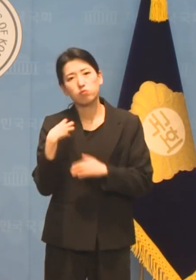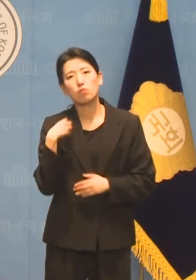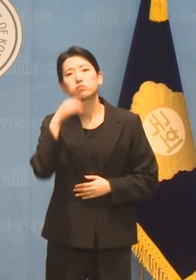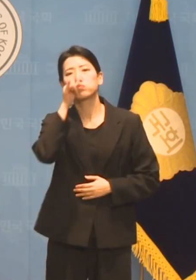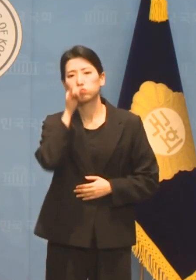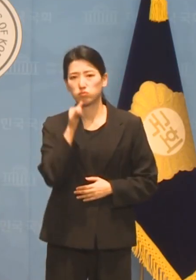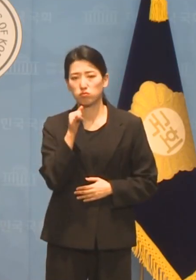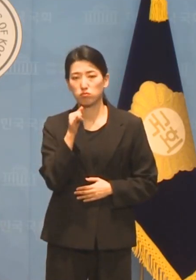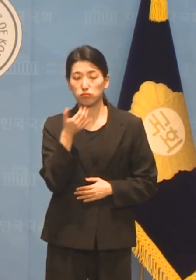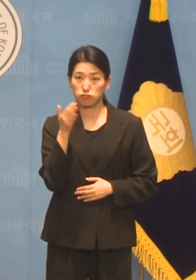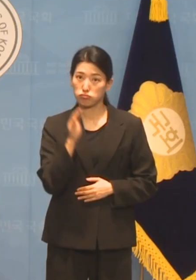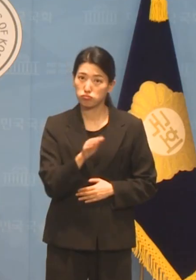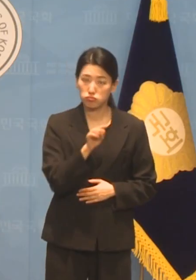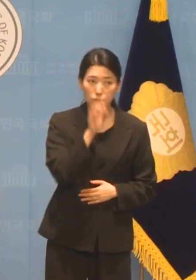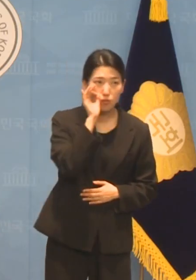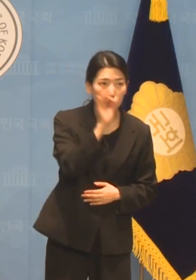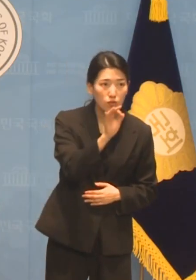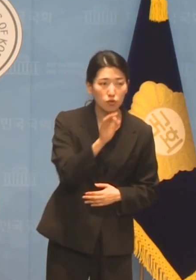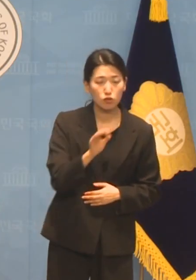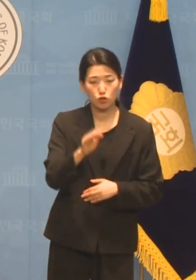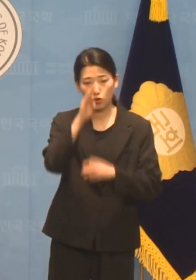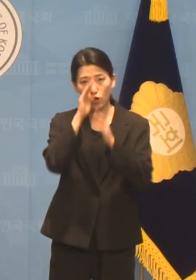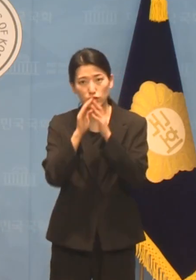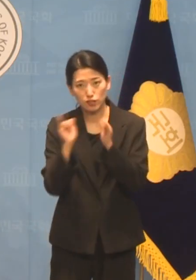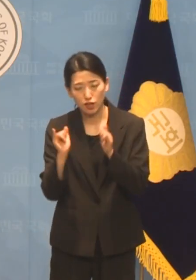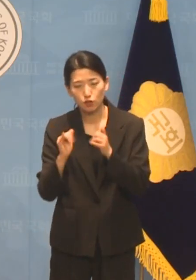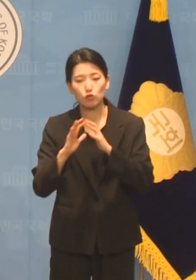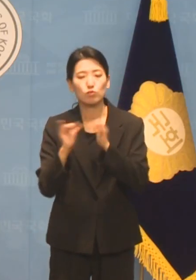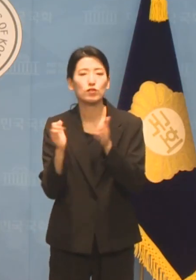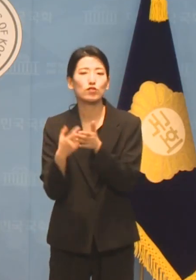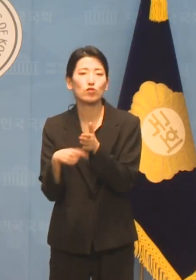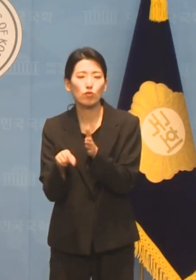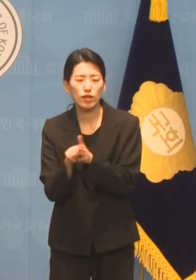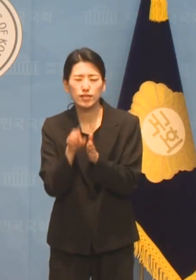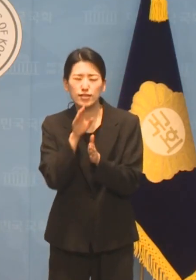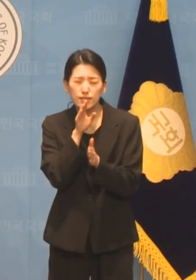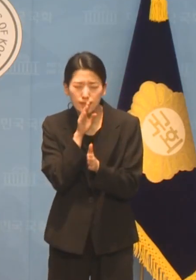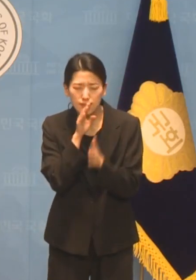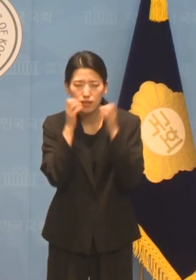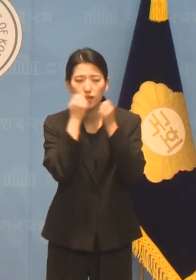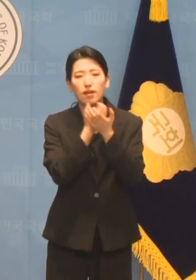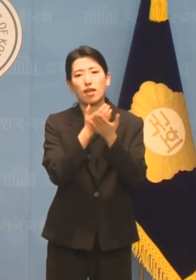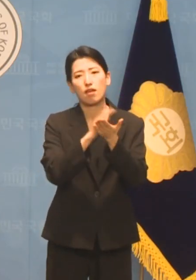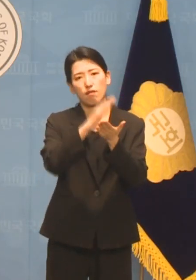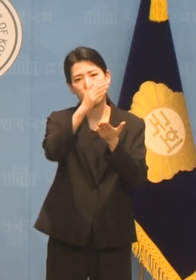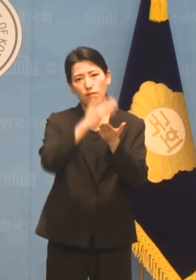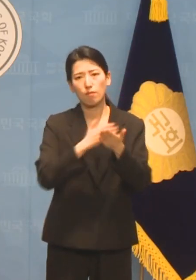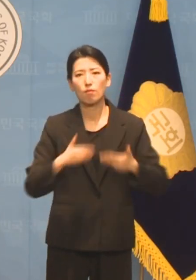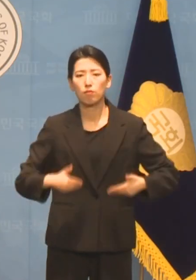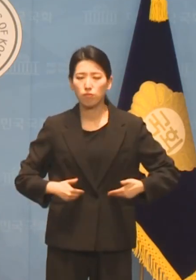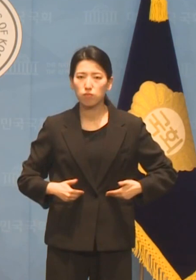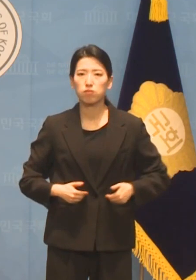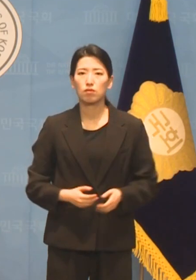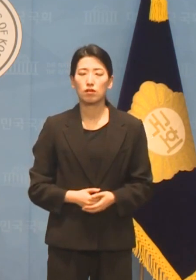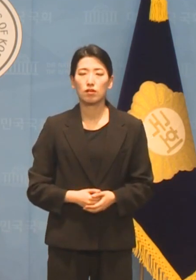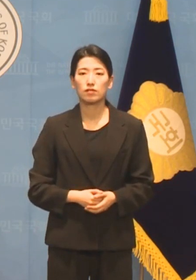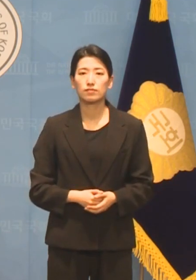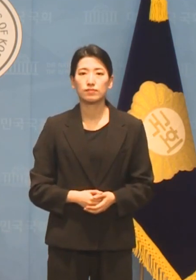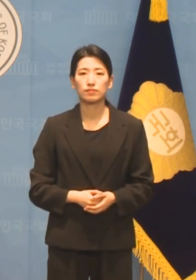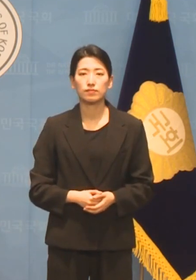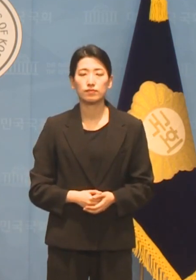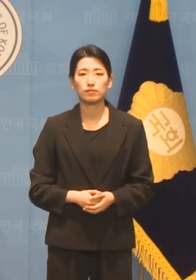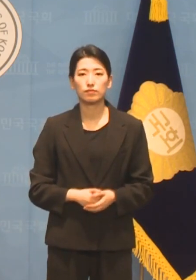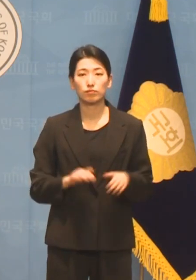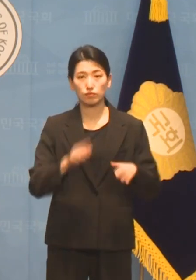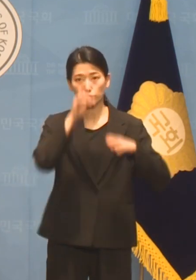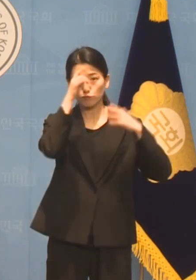개혁이 아닌 시민과 환자들을 위한 실질적인 개혁이 필요한 부분입니다. 우리는 정부의